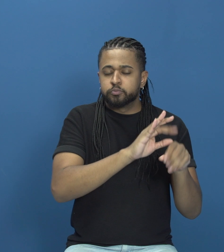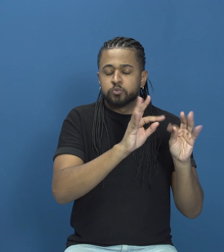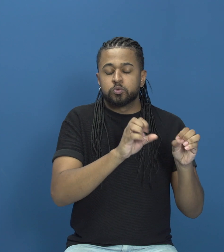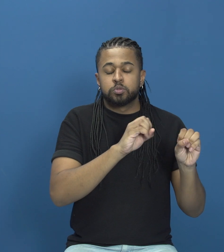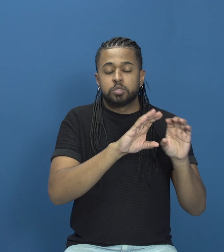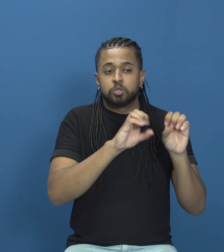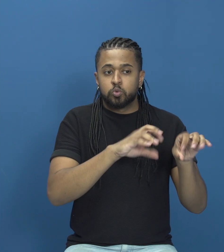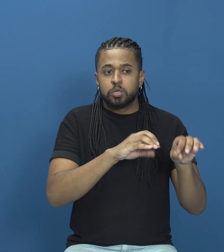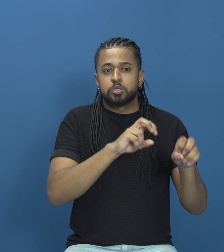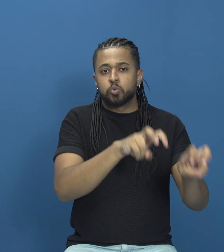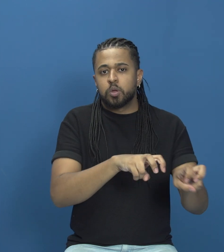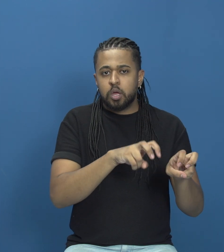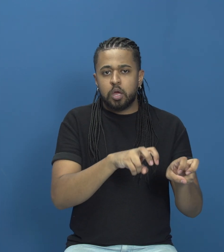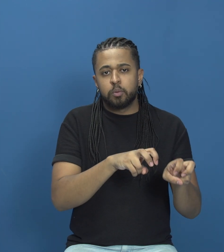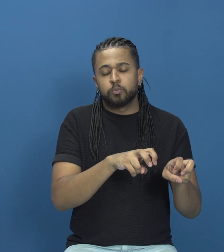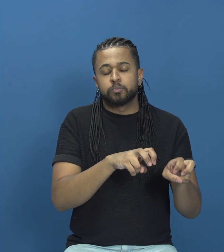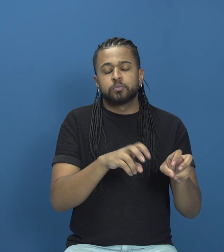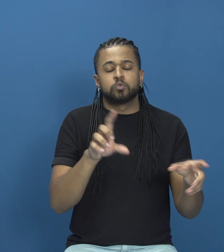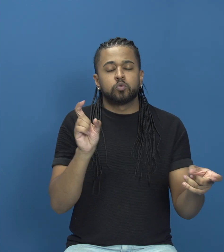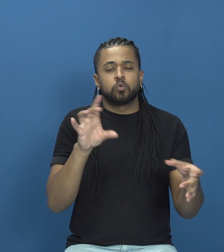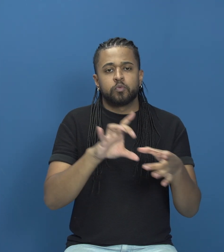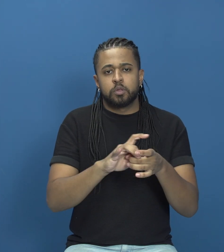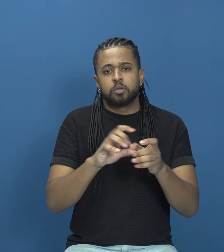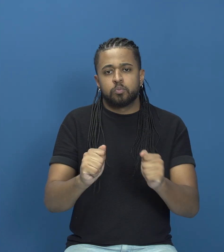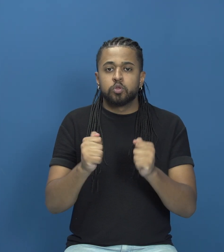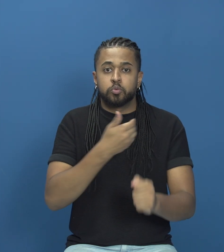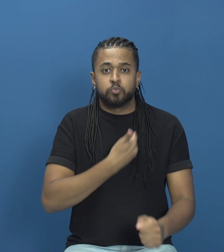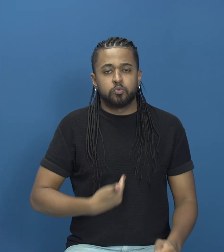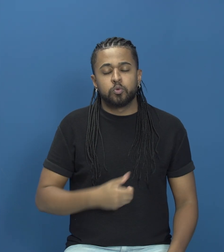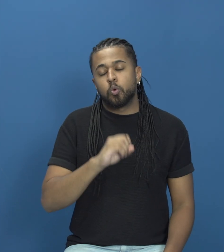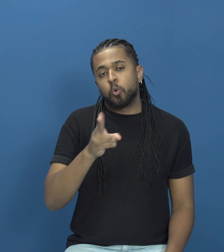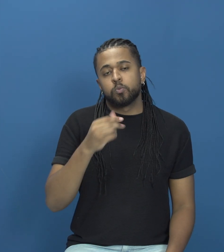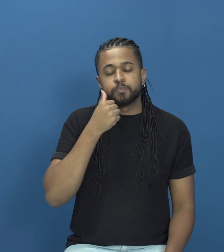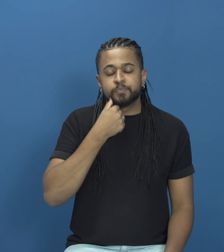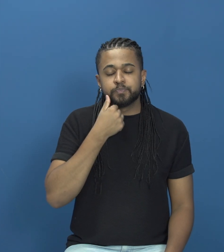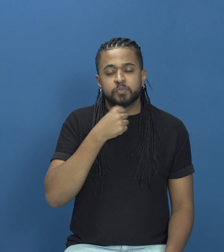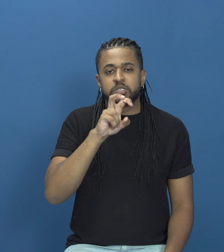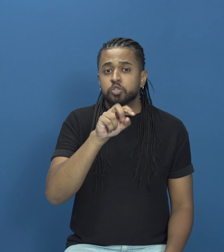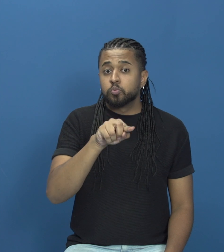do campo, conveniadas com o poder público. Ou